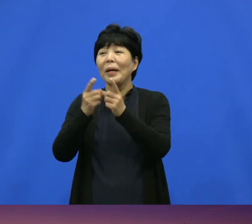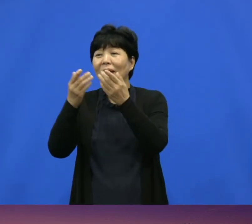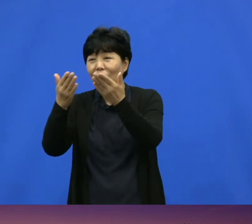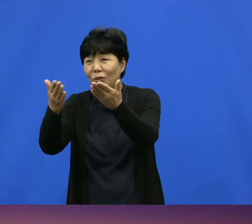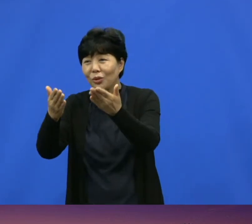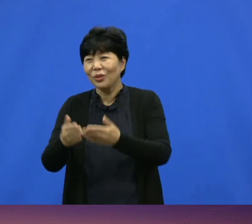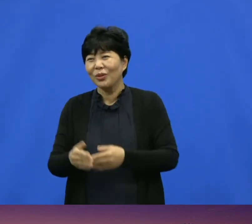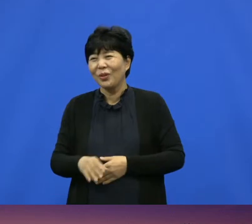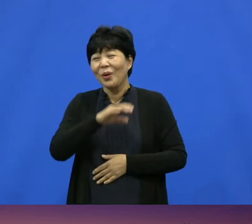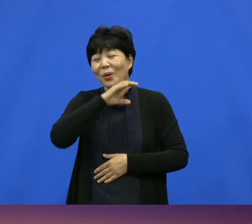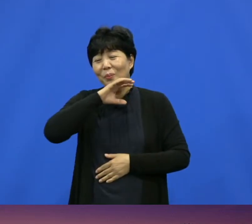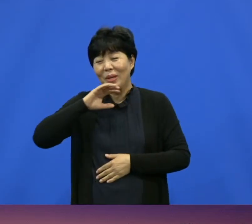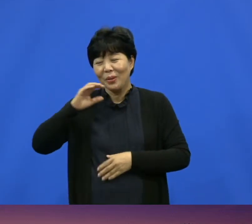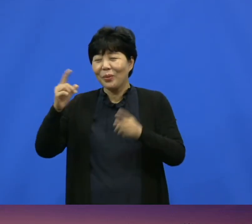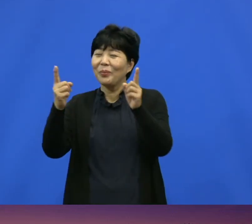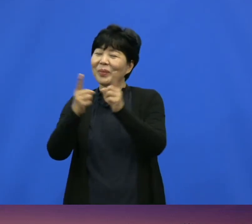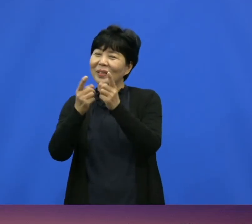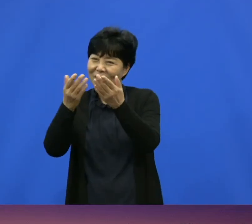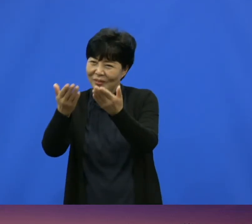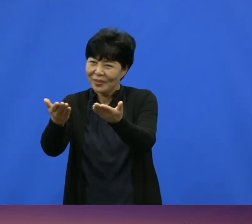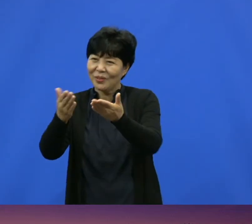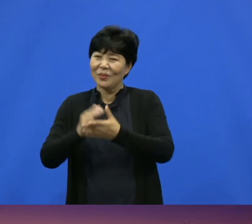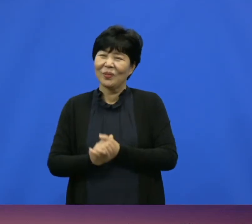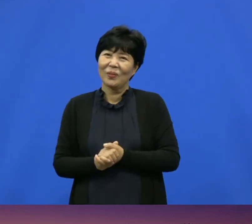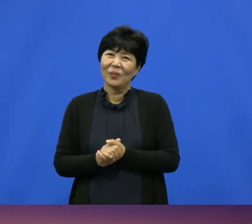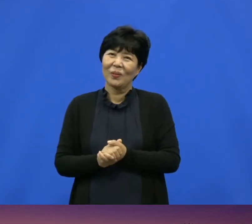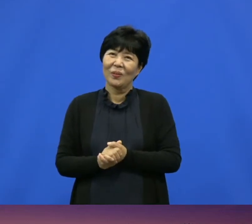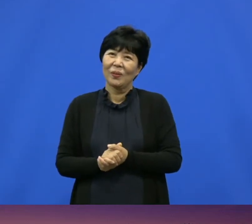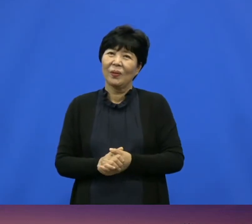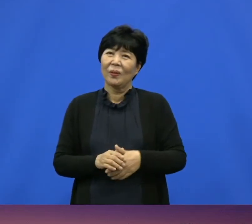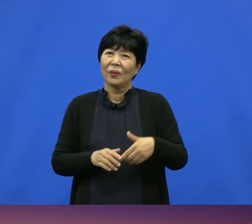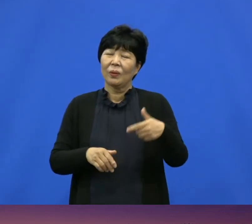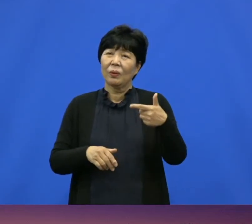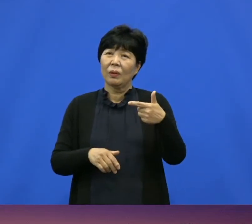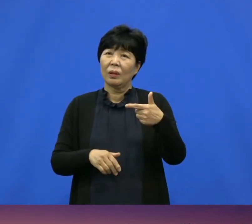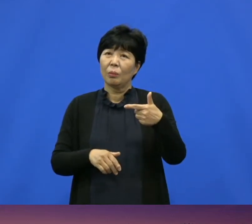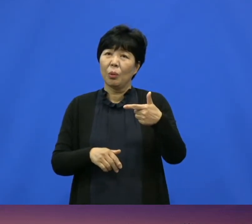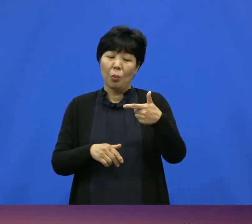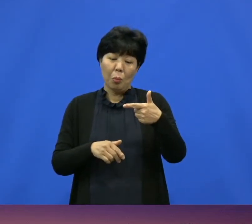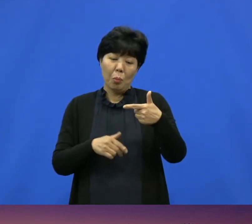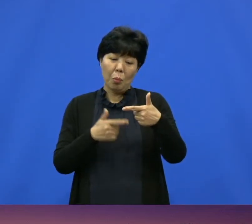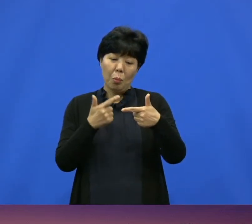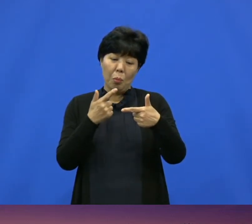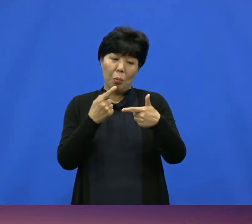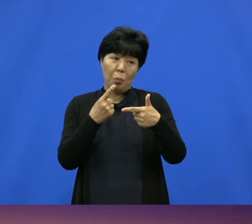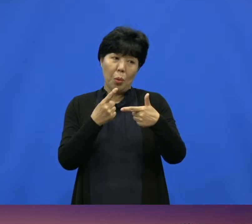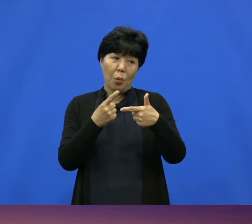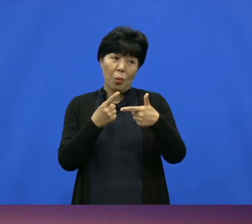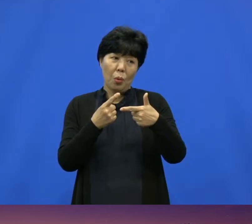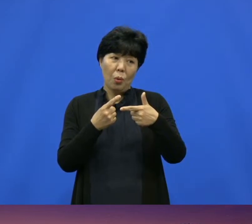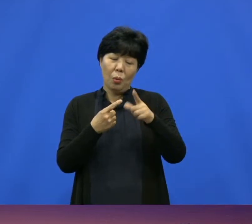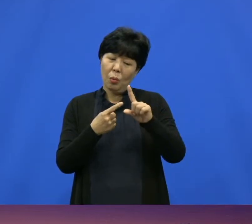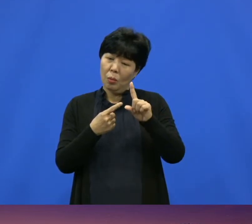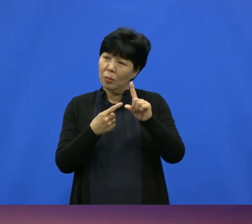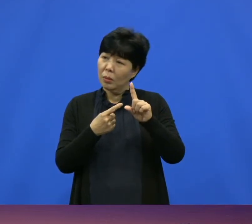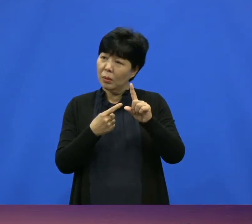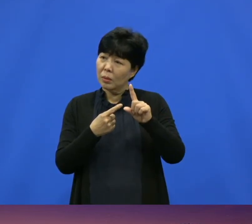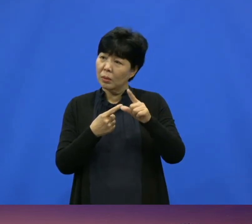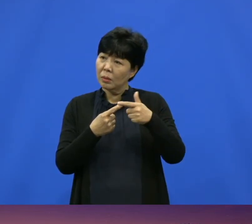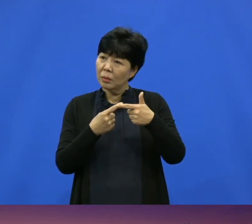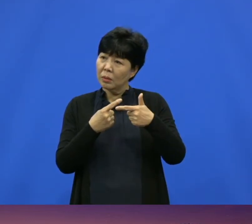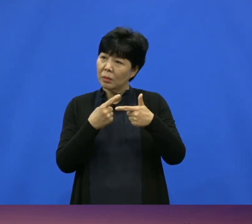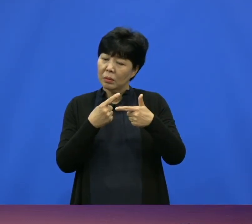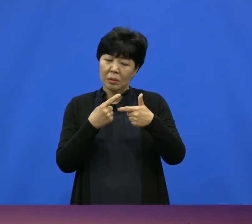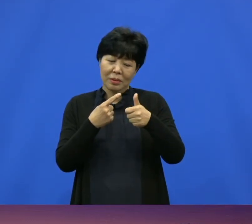다윗은 나단 선지자를 통해 찾아오세요. 다윗을 다시 회복시키시.